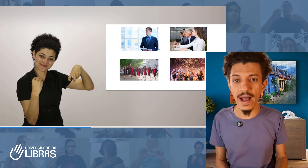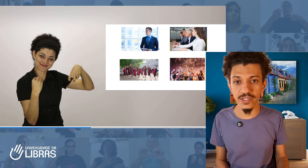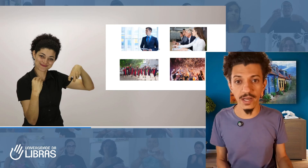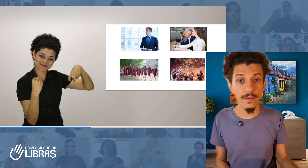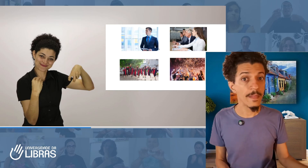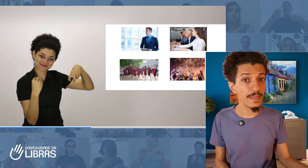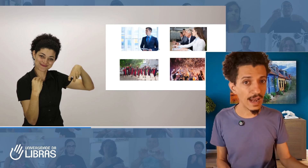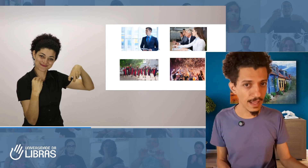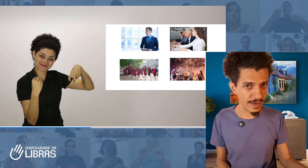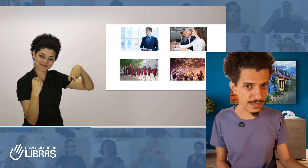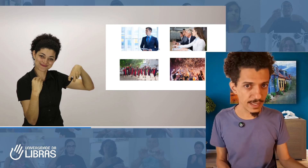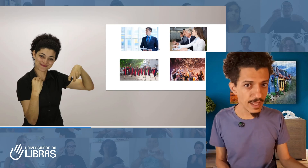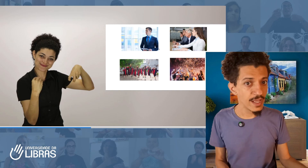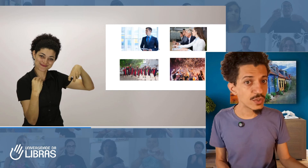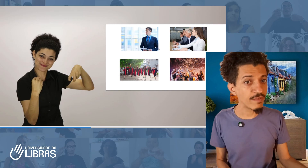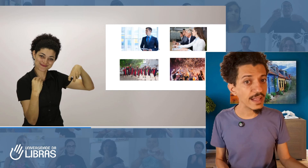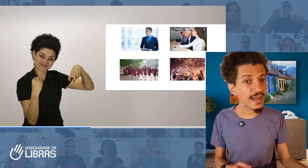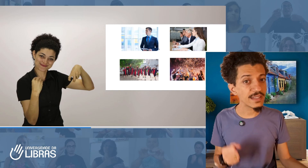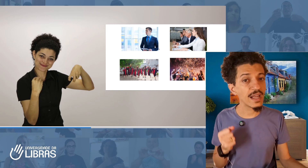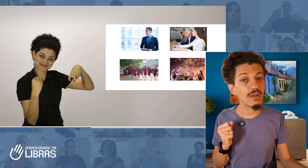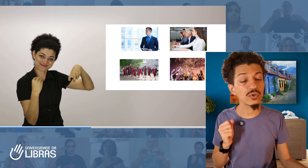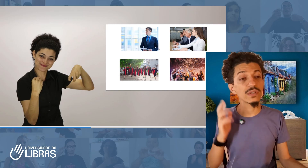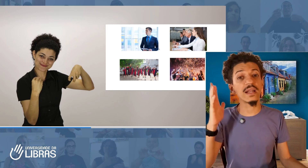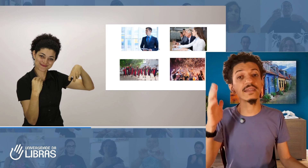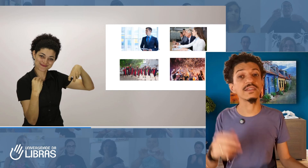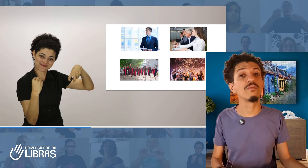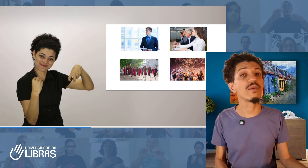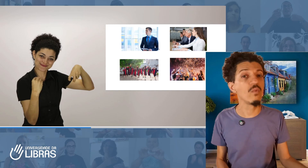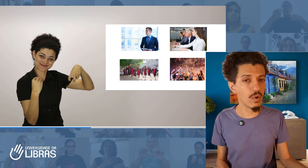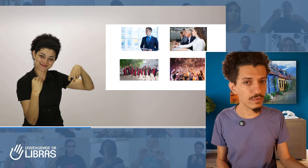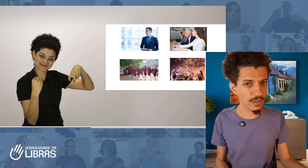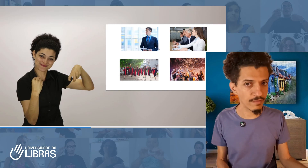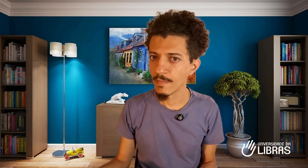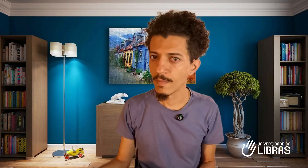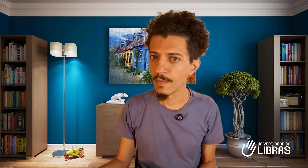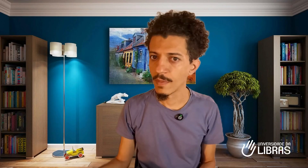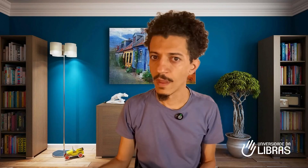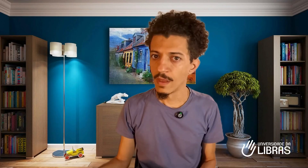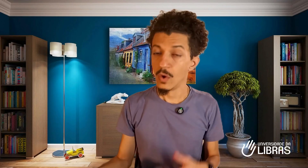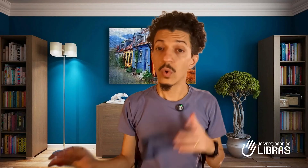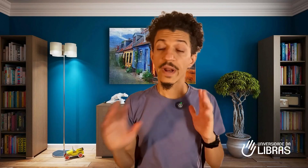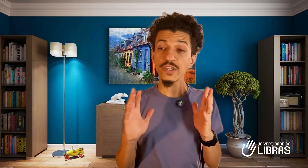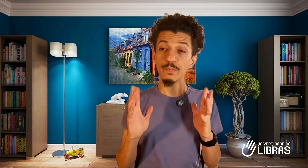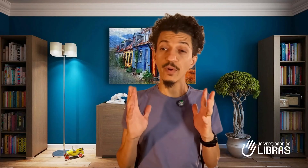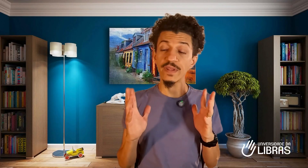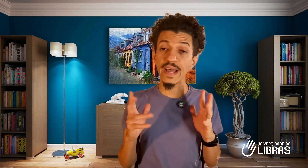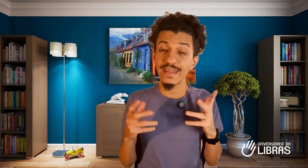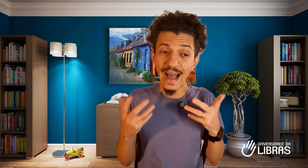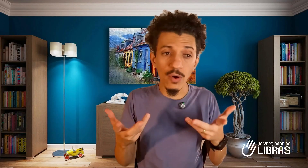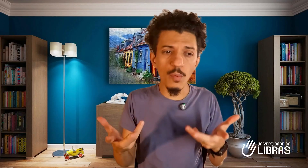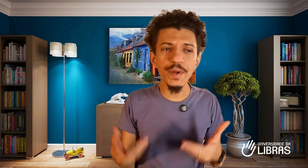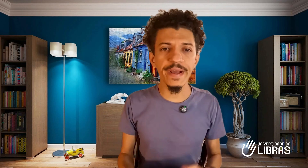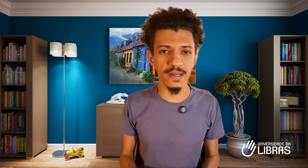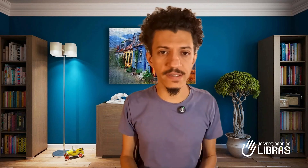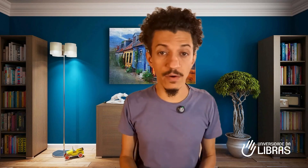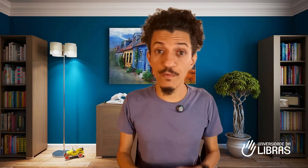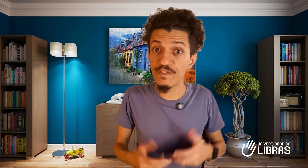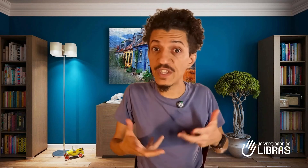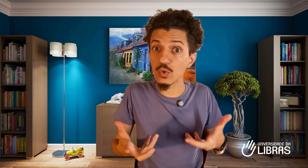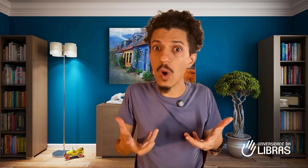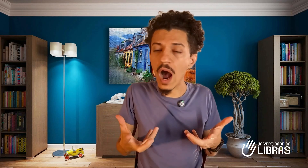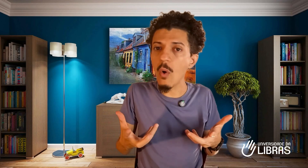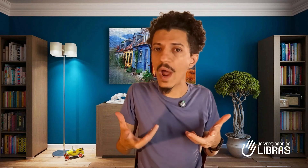sua prática na Libras. Isso vai trazendo a sua sinalização para um outro nível. O grande poder da